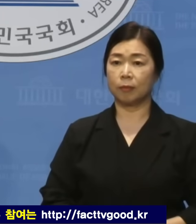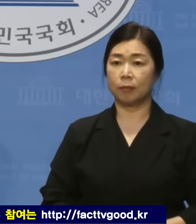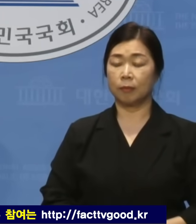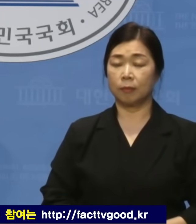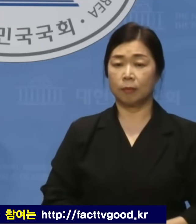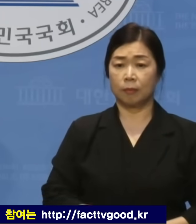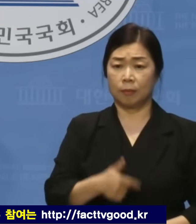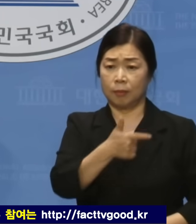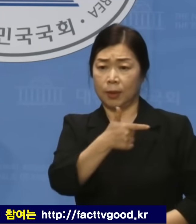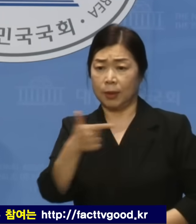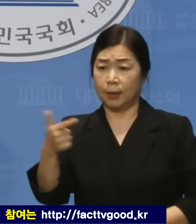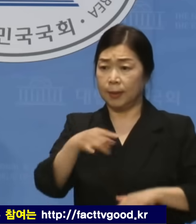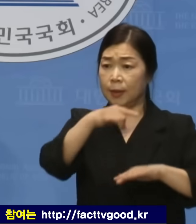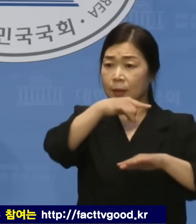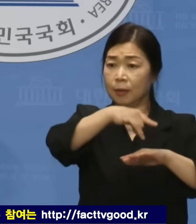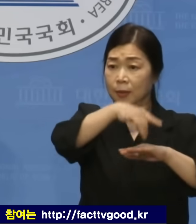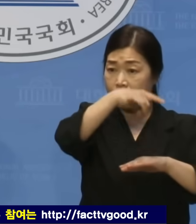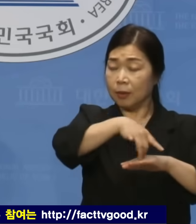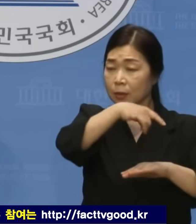큰 틀에서